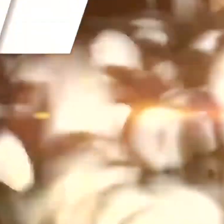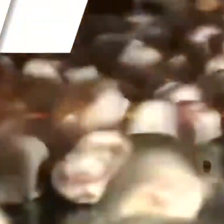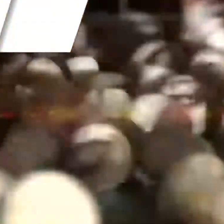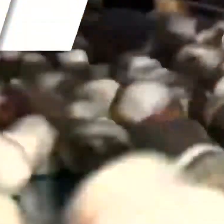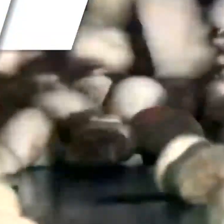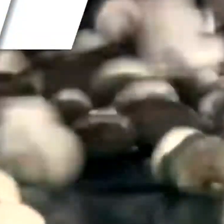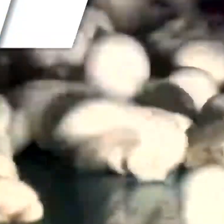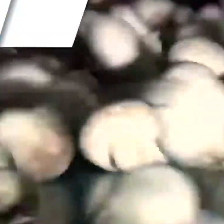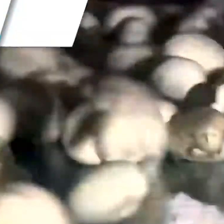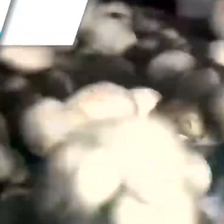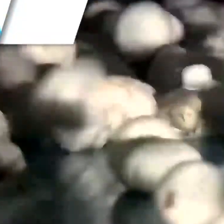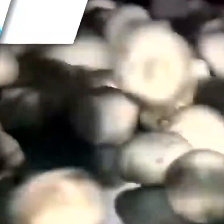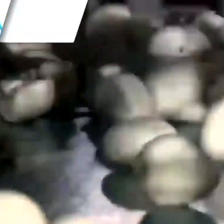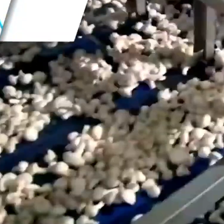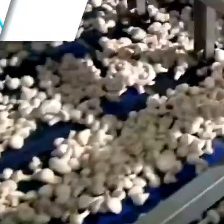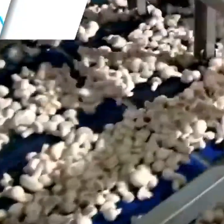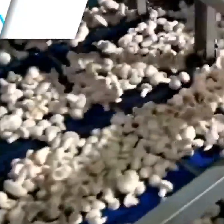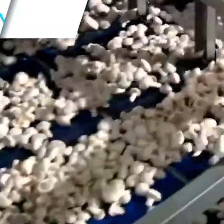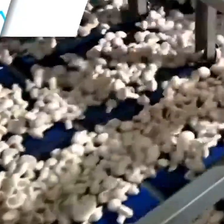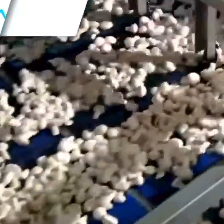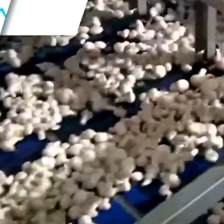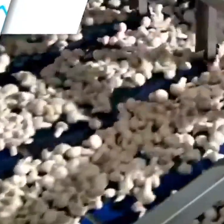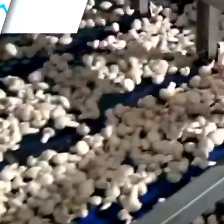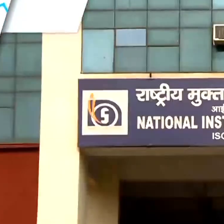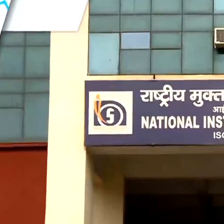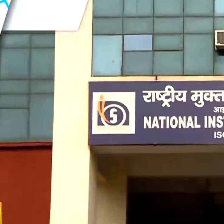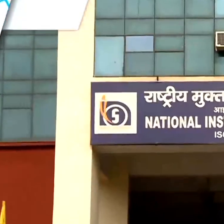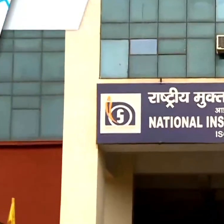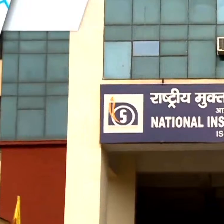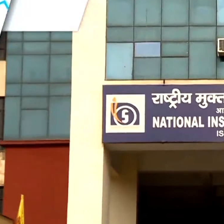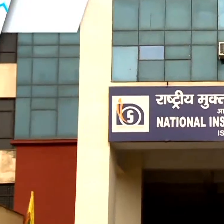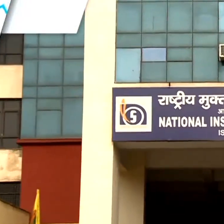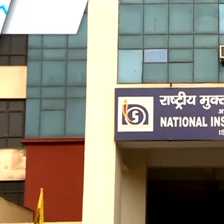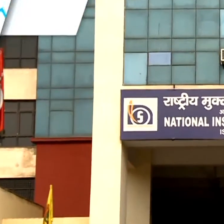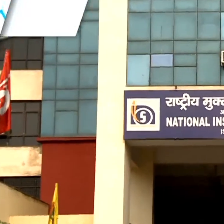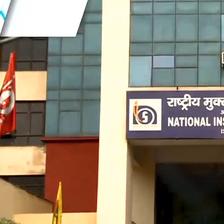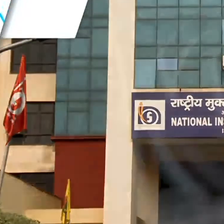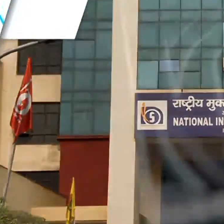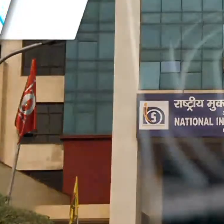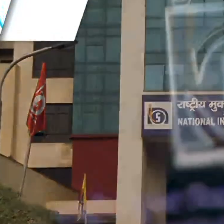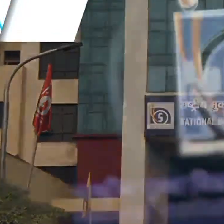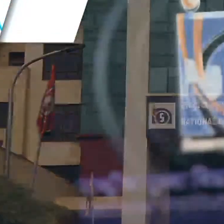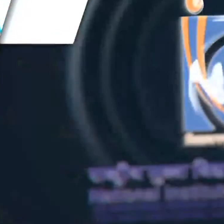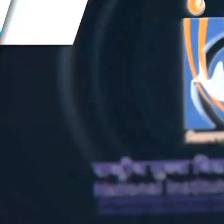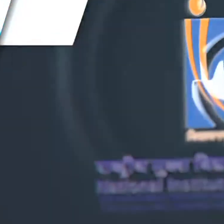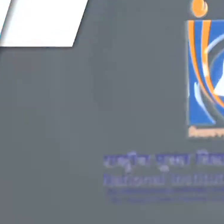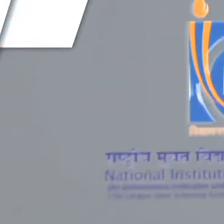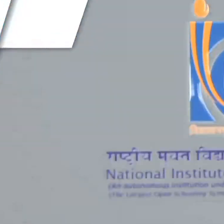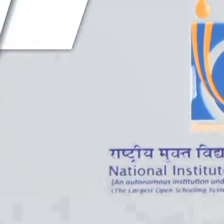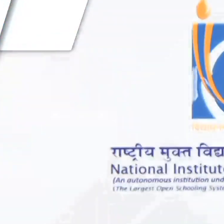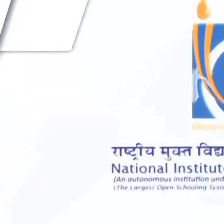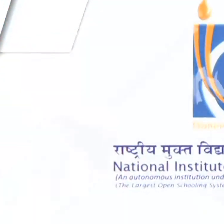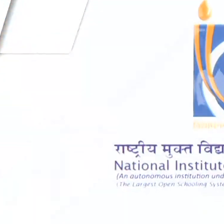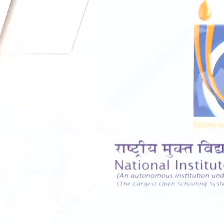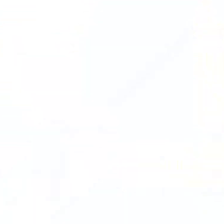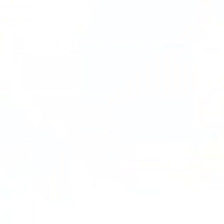मशरूम उद्योग के विकास को देखते हुए विश्व के सबसे बड़े मुक्त विद्यालयी शिक्षा संस्थान NIUS द्वारा